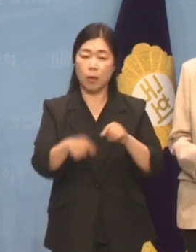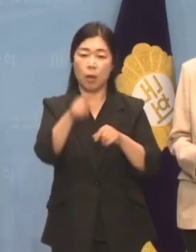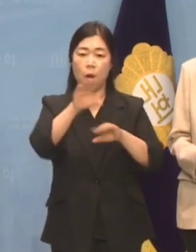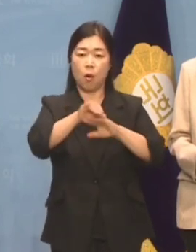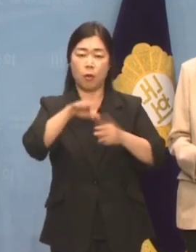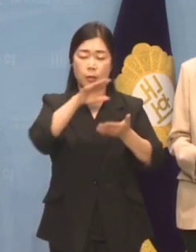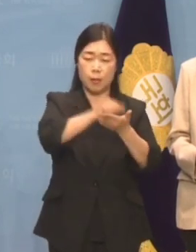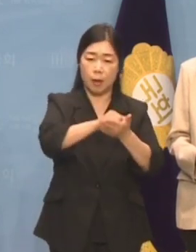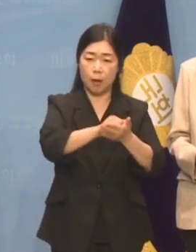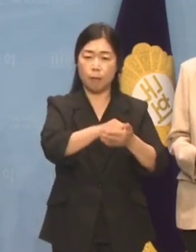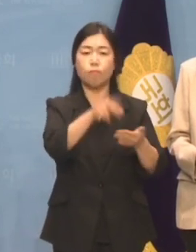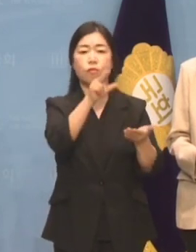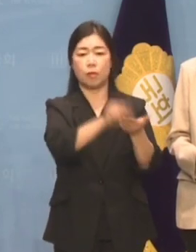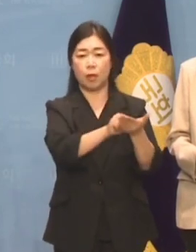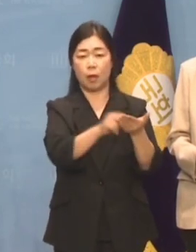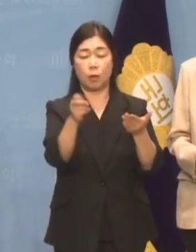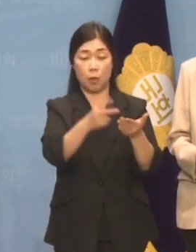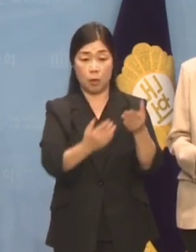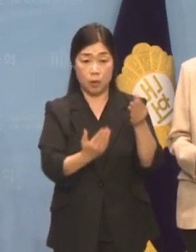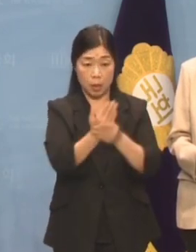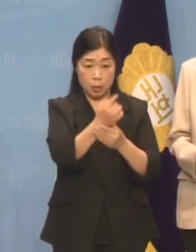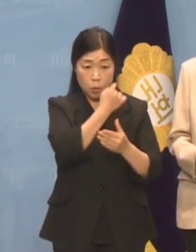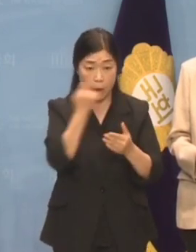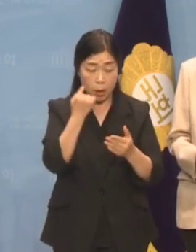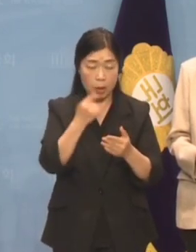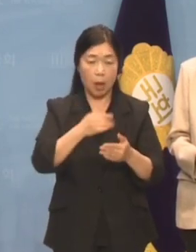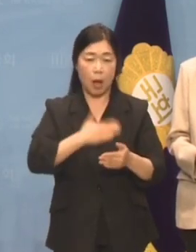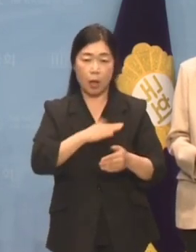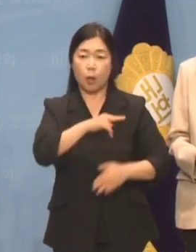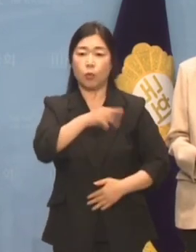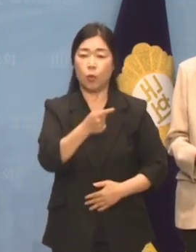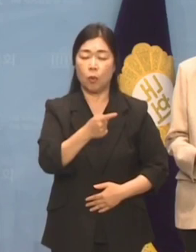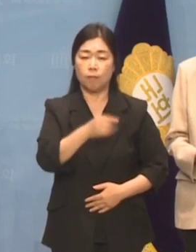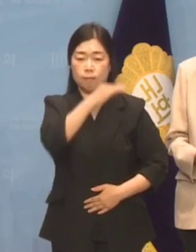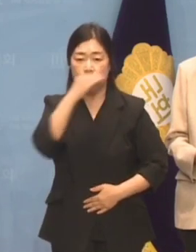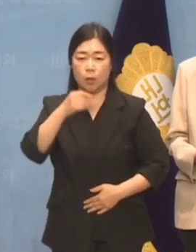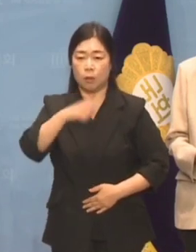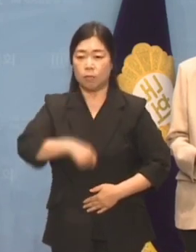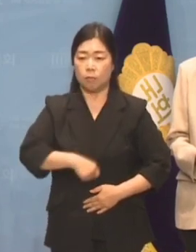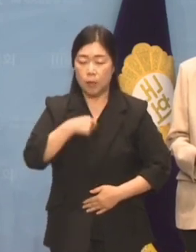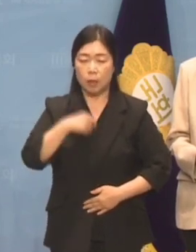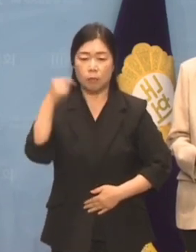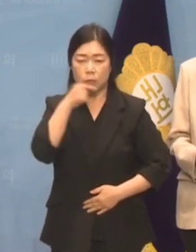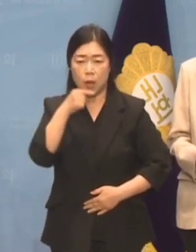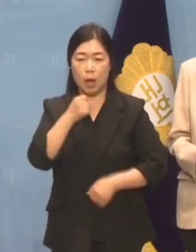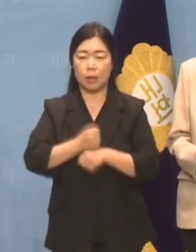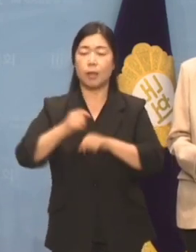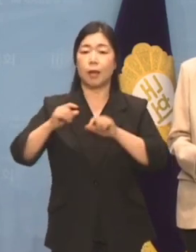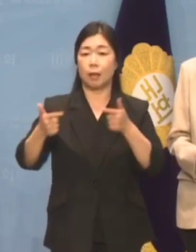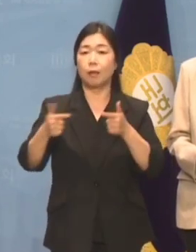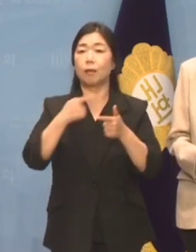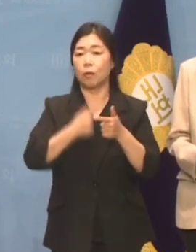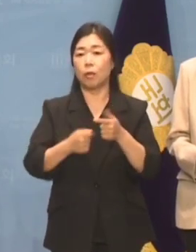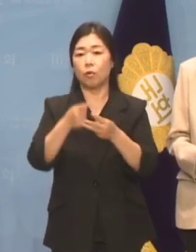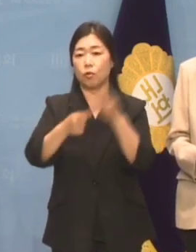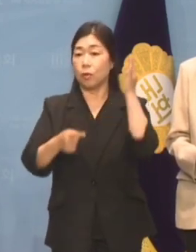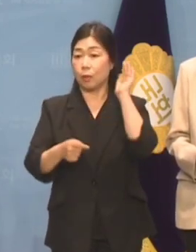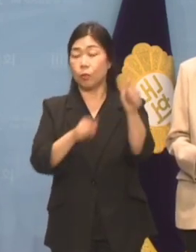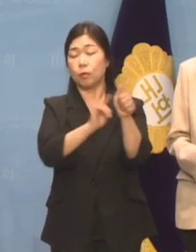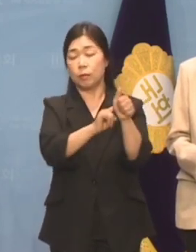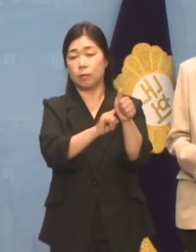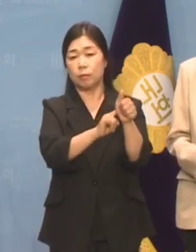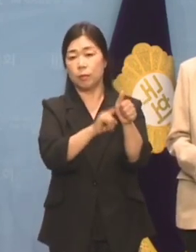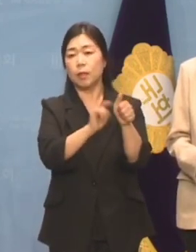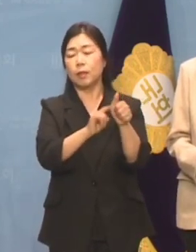장악 카르텔, 그리고 이 사실을 확인했음에도 불구하고 제대로 수사조차 진행하지 않았던 당시